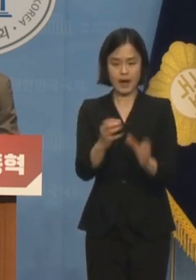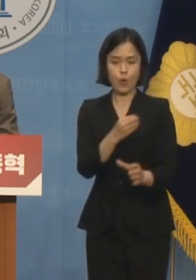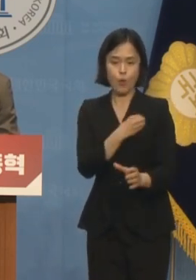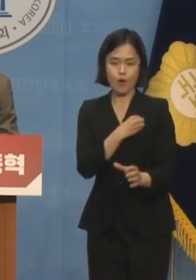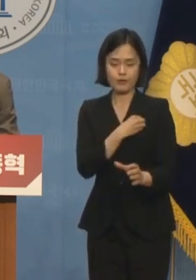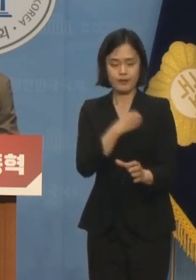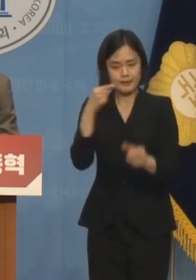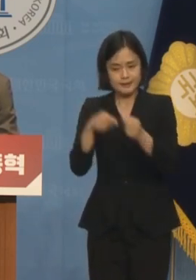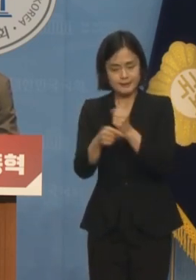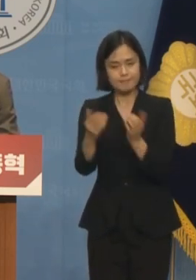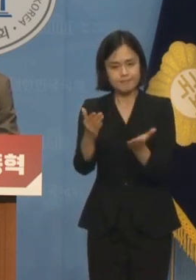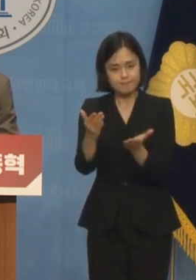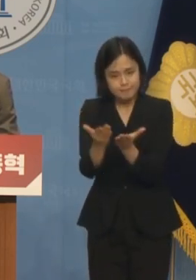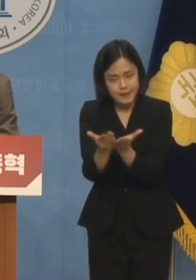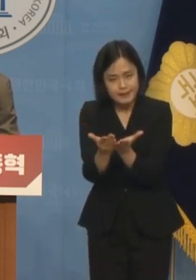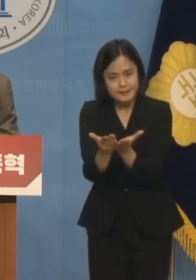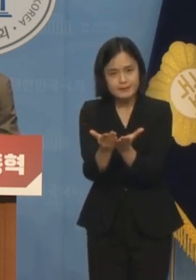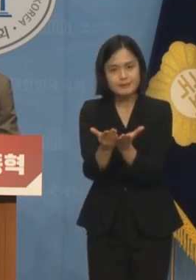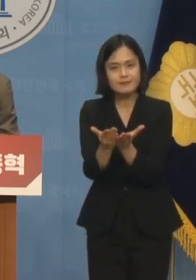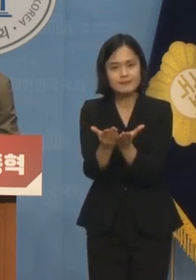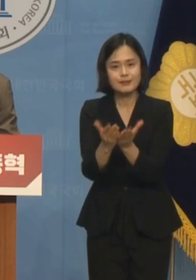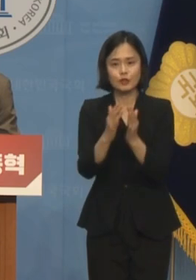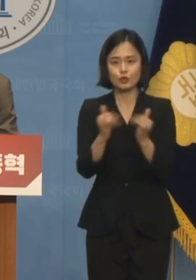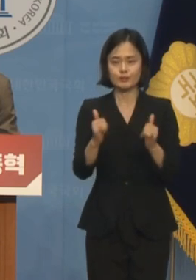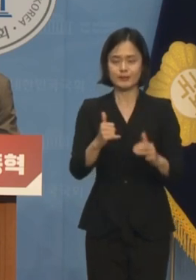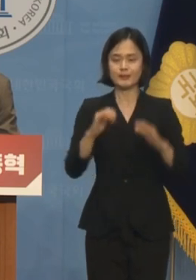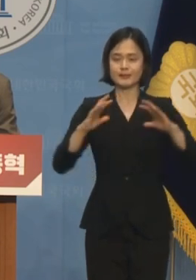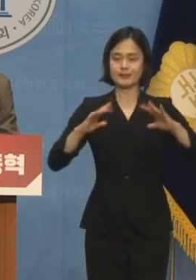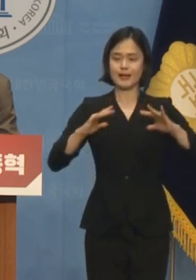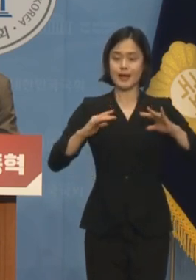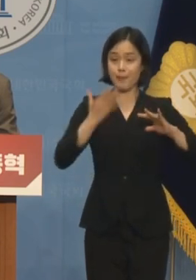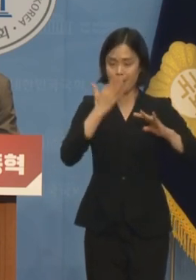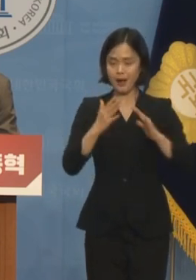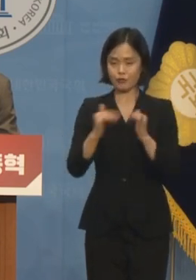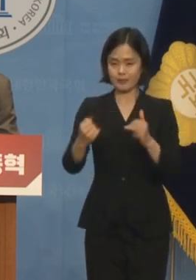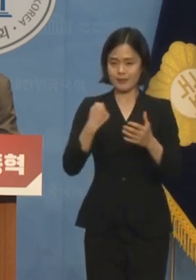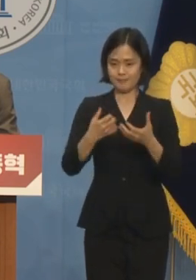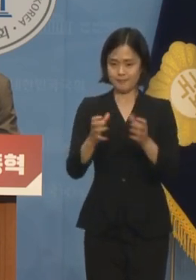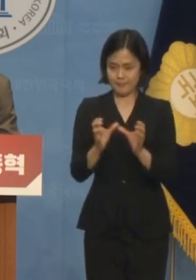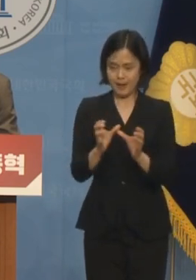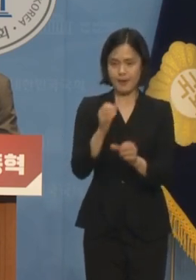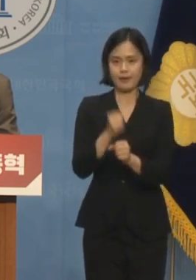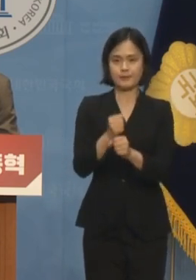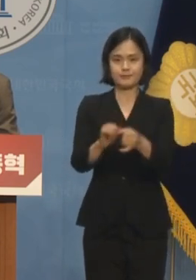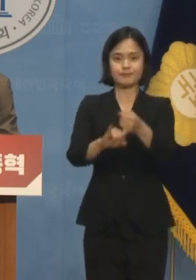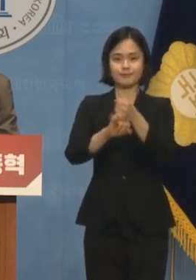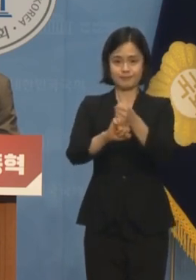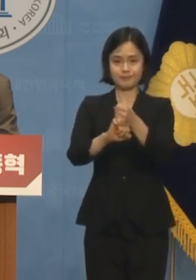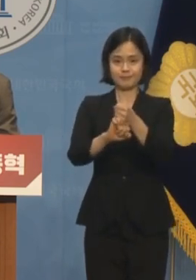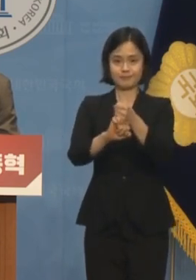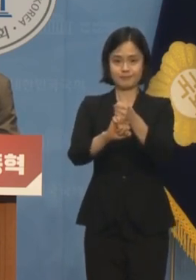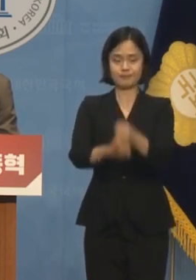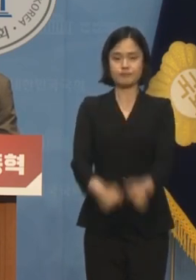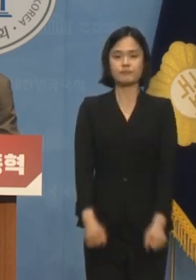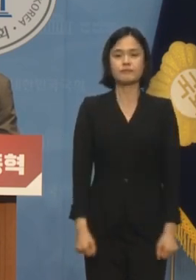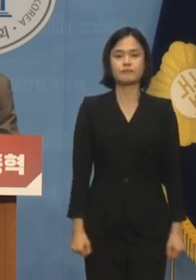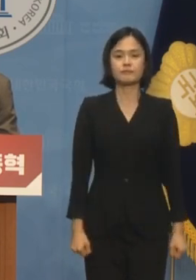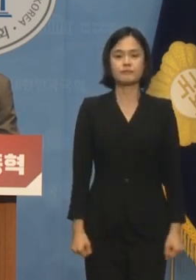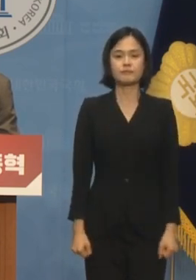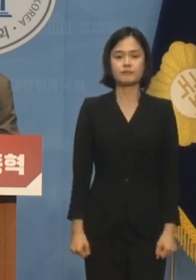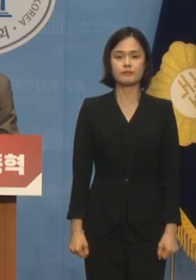당원이 자랑스러워하는 100년 보수 정당을 만들겠습니다. 기준은